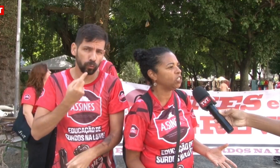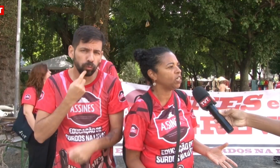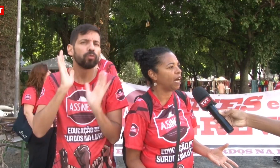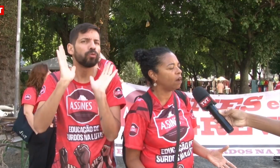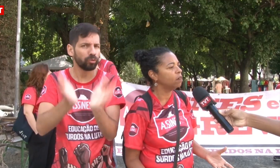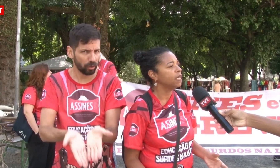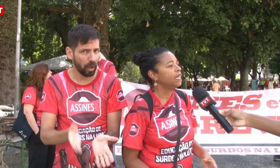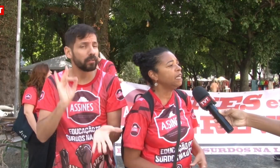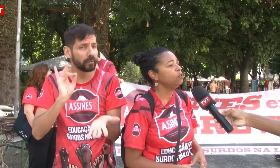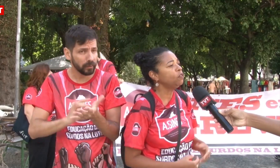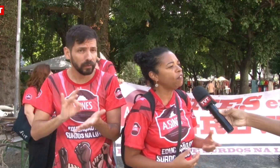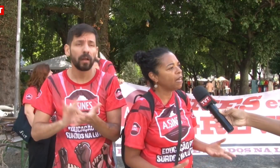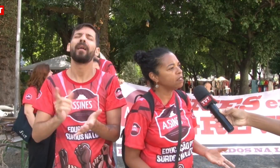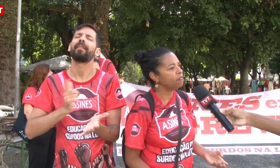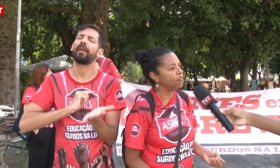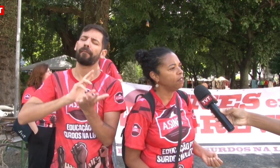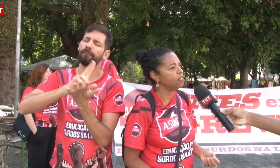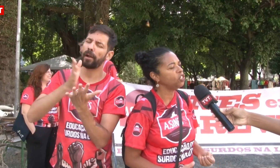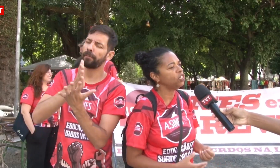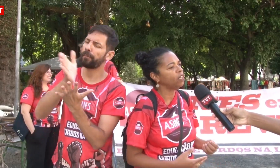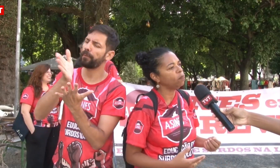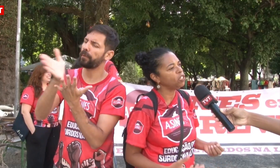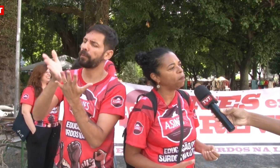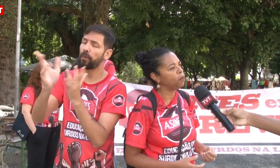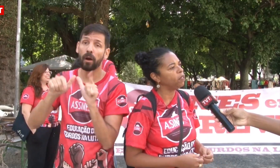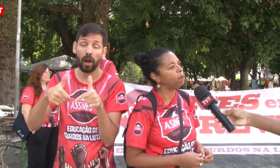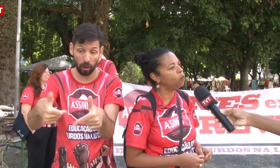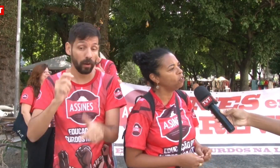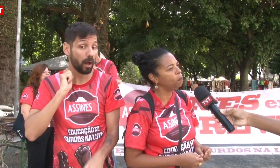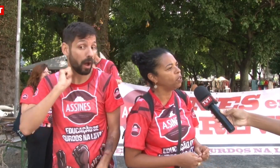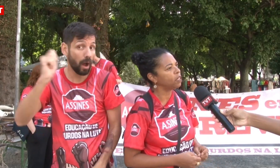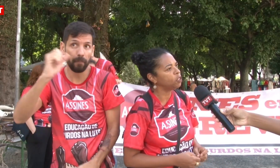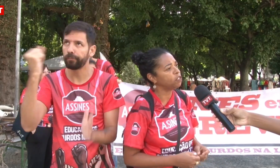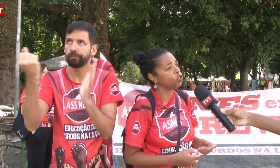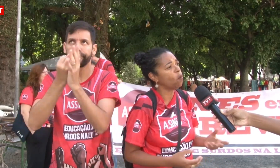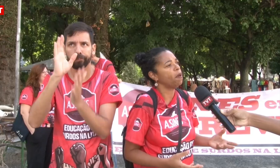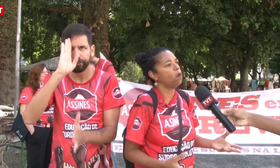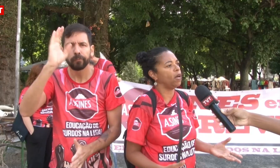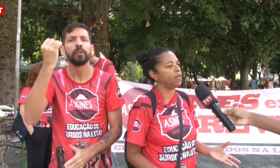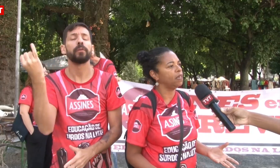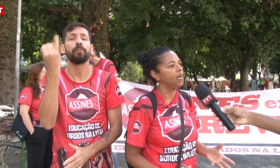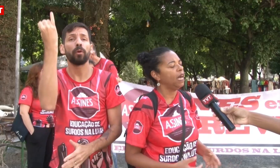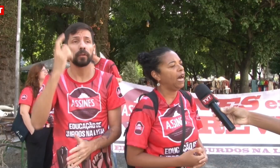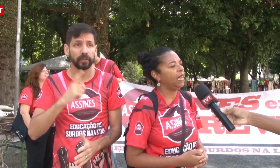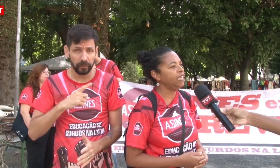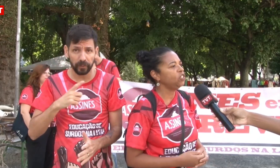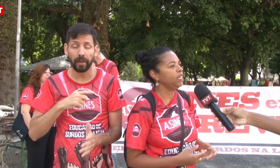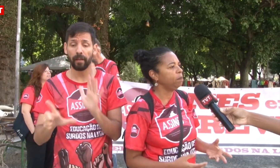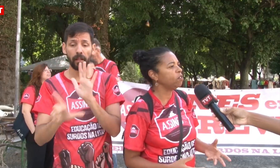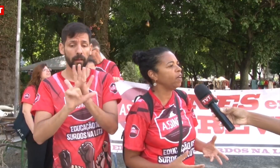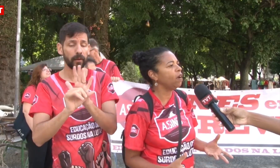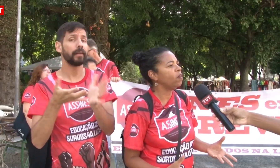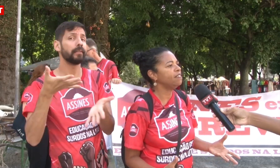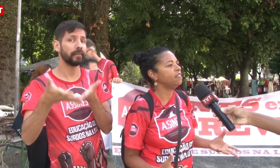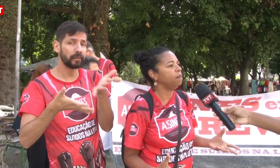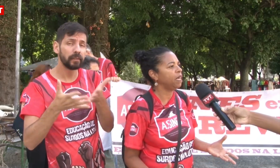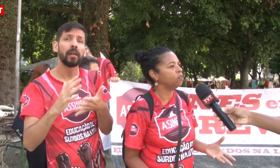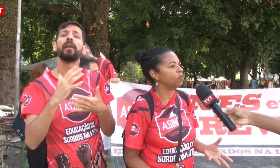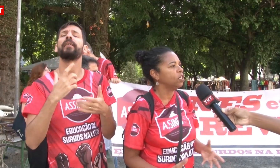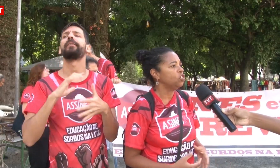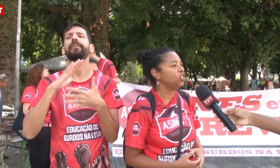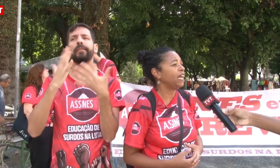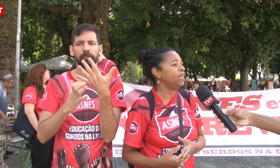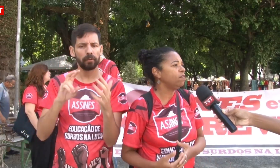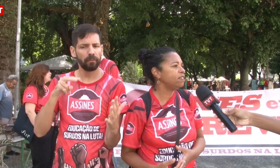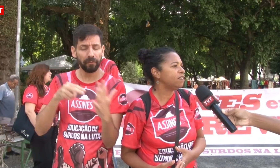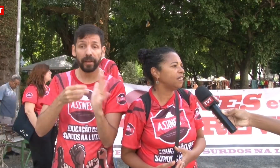de uma maneira geral. Temos vários avanço. A gente está no mês de abril, que é muito importante, porque a gente comemora a Lei de Libras, o